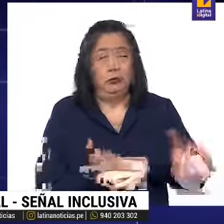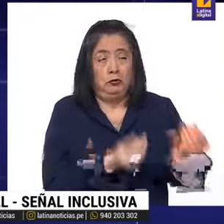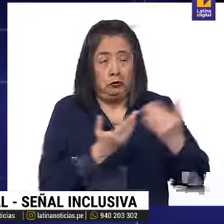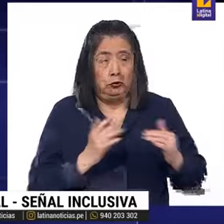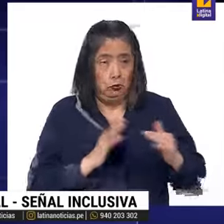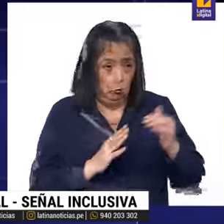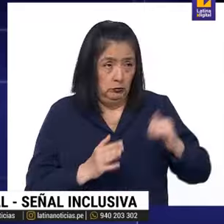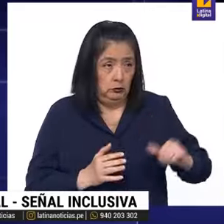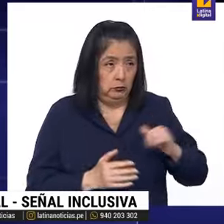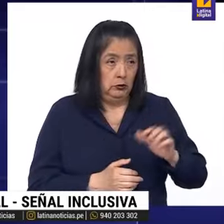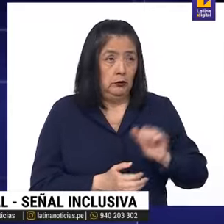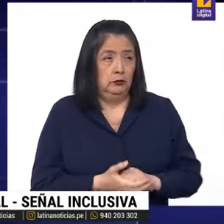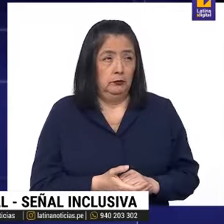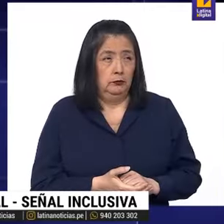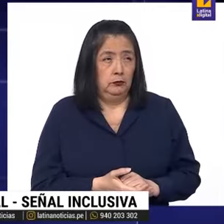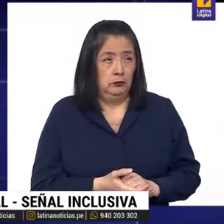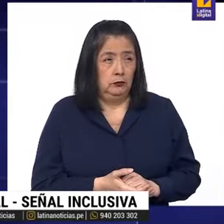parte de la municipalidad